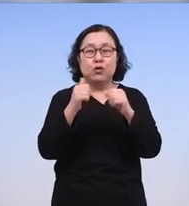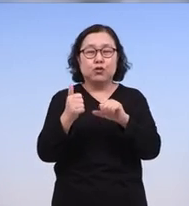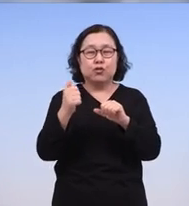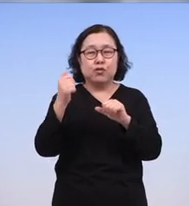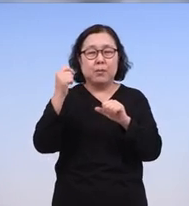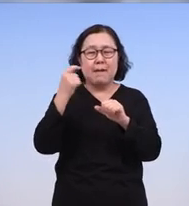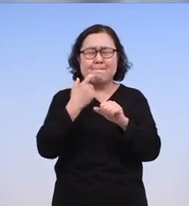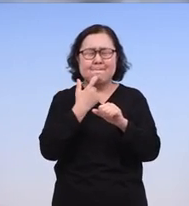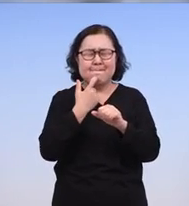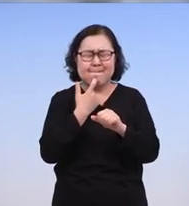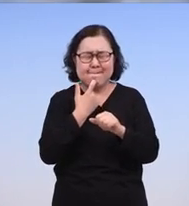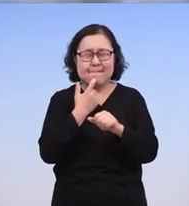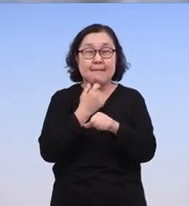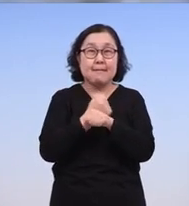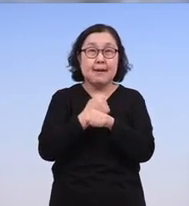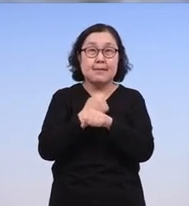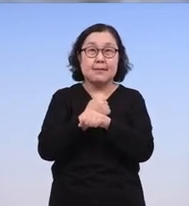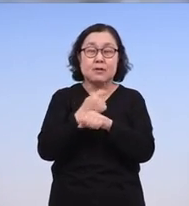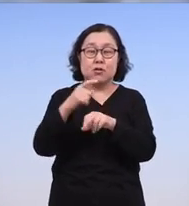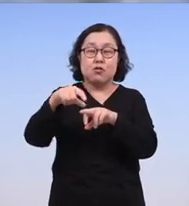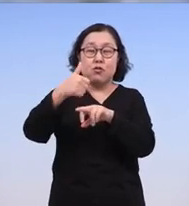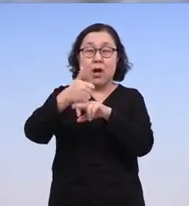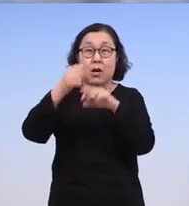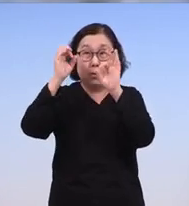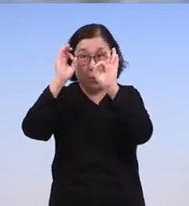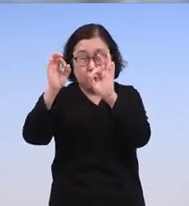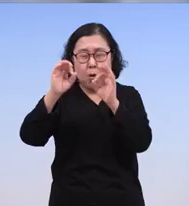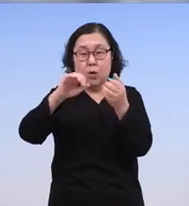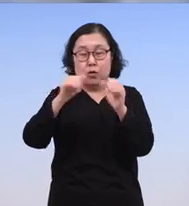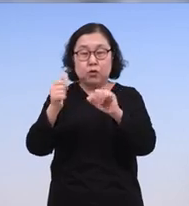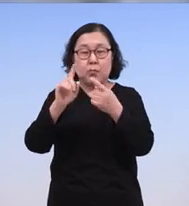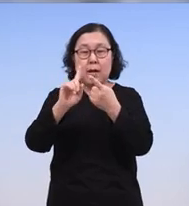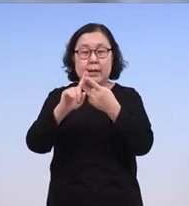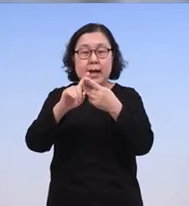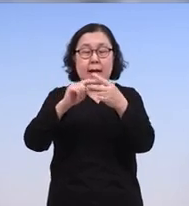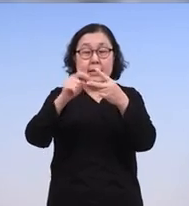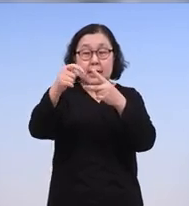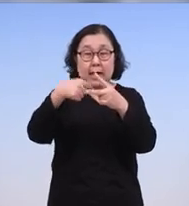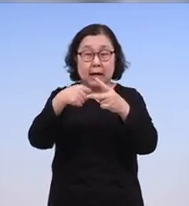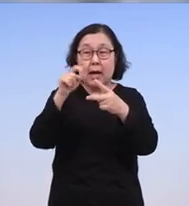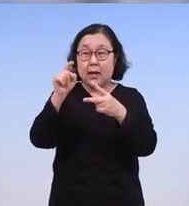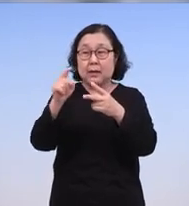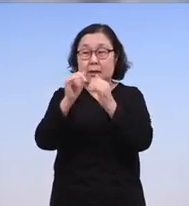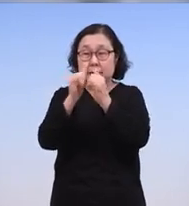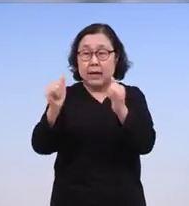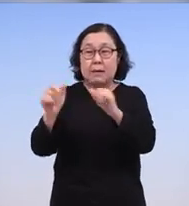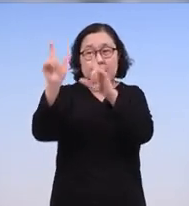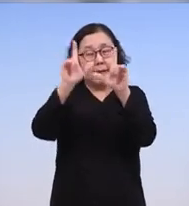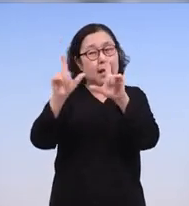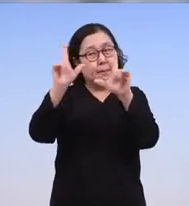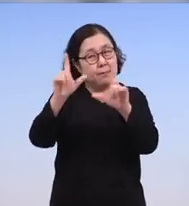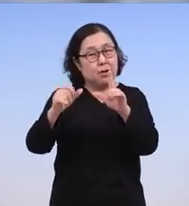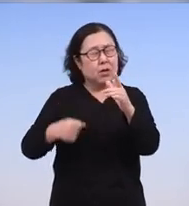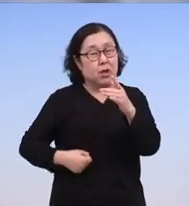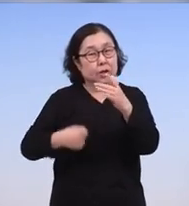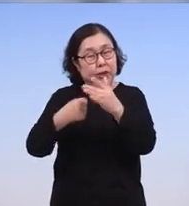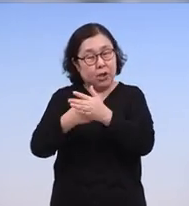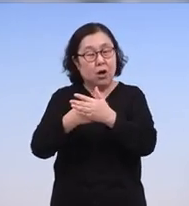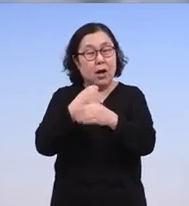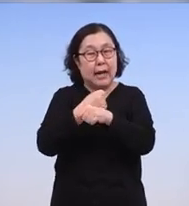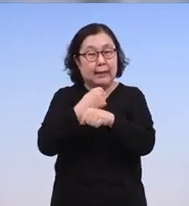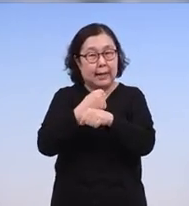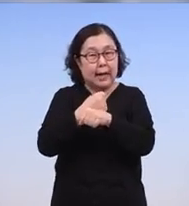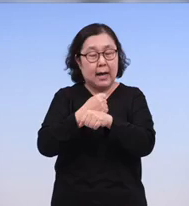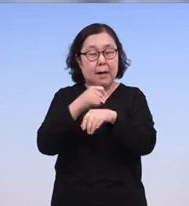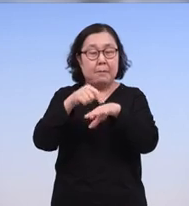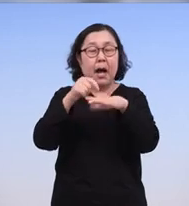이 죽음에 집착하는 진시황을 보면서 이 죽음에 대한 이해가 그 사람의 삶을 결정한다. 이게